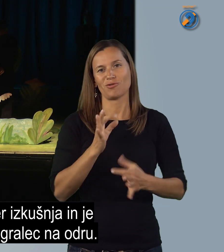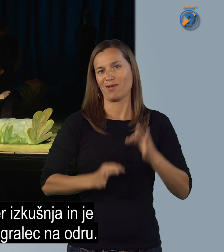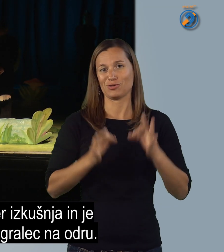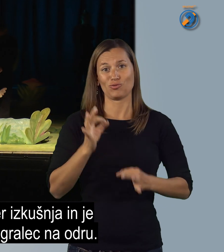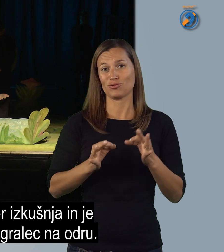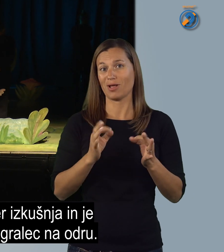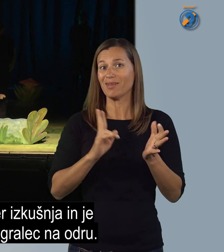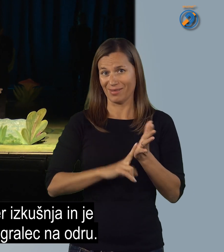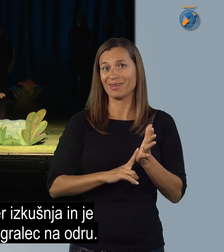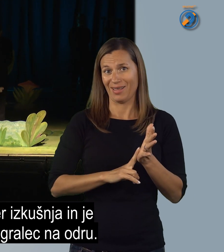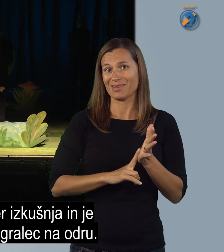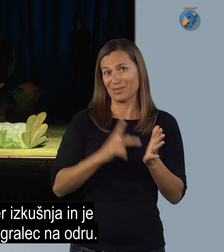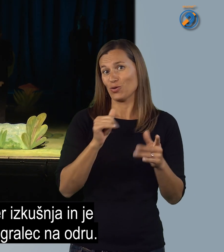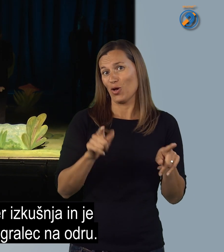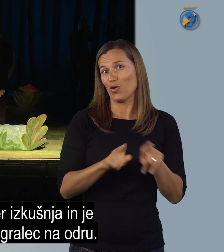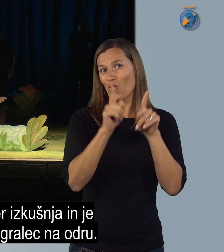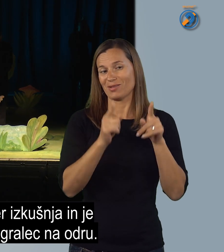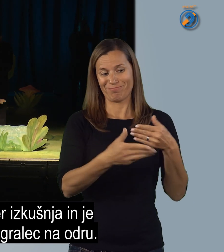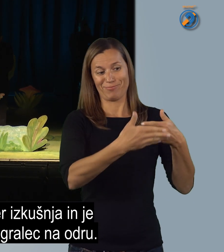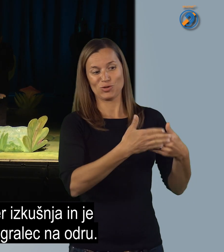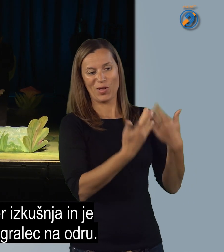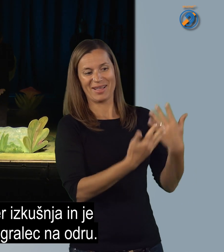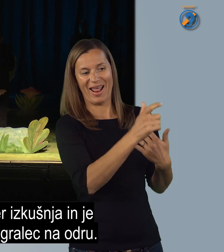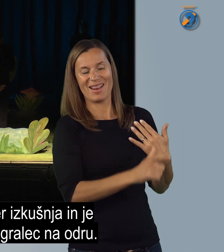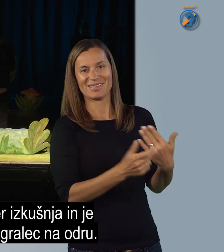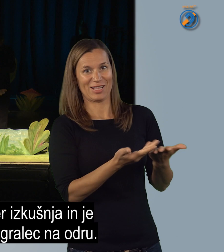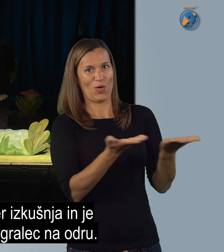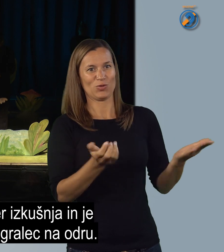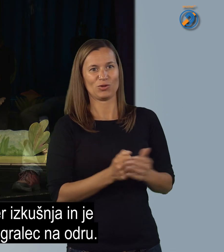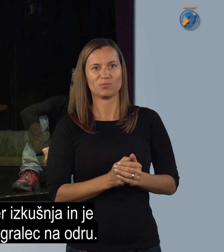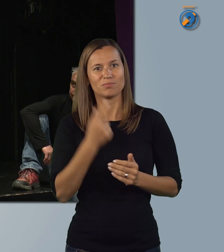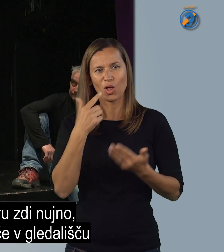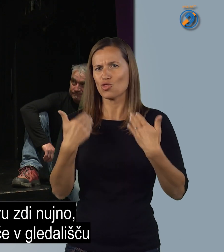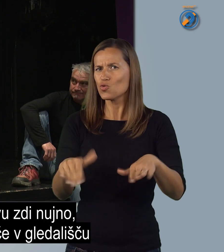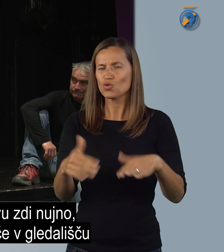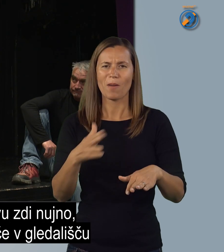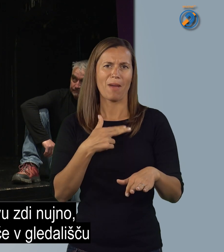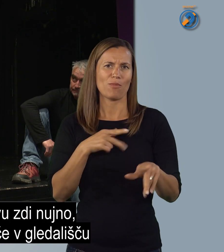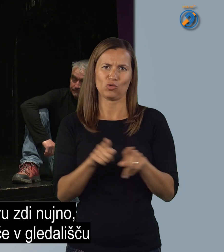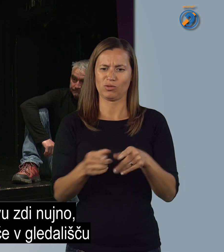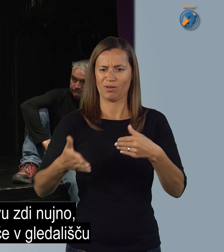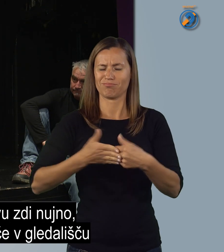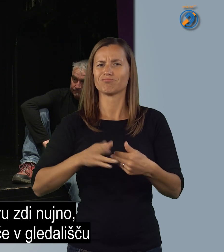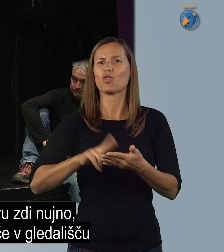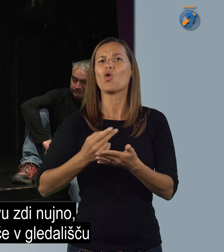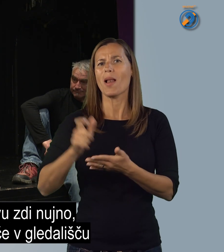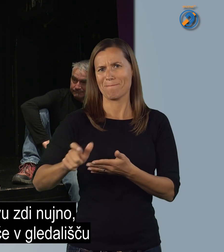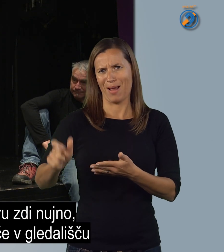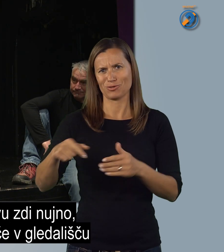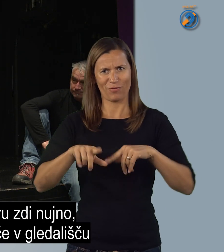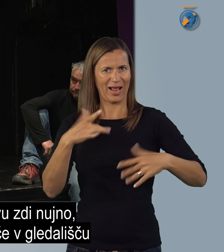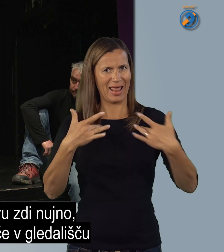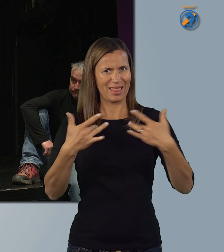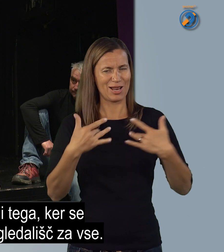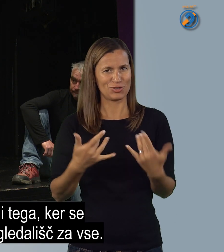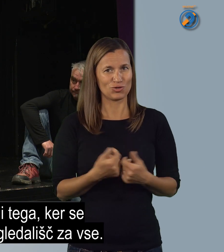ful super izkušnja in je pol kot nek soigralec na odru. Meni v bistvu se zdi nujno, da imamo tolmače v